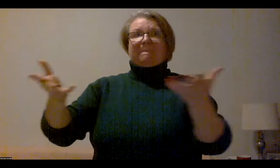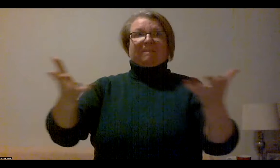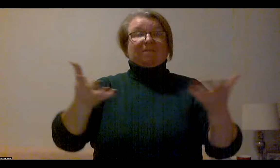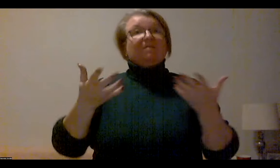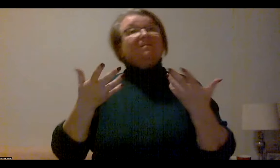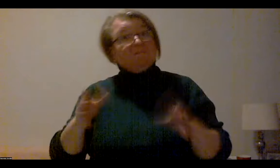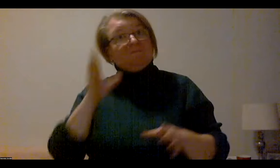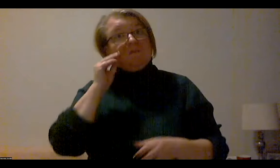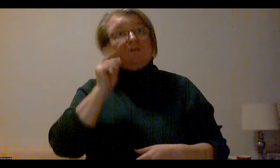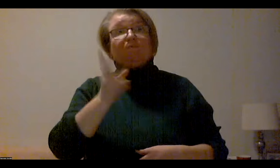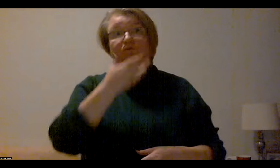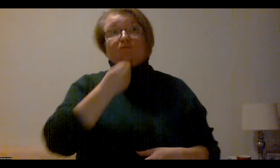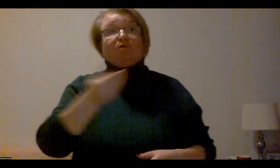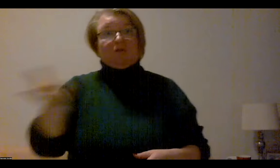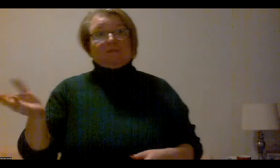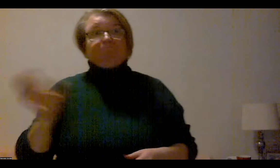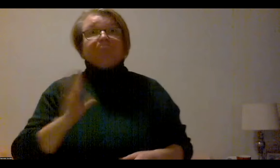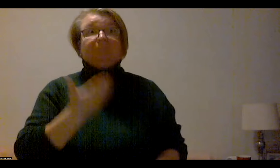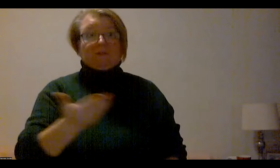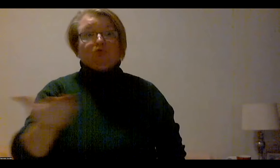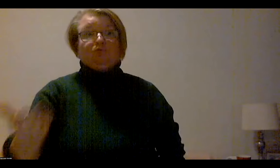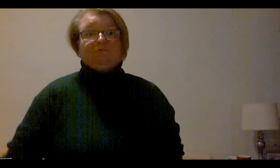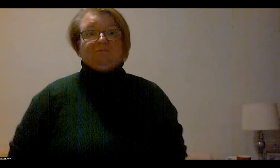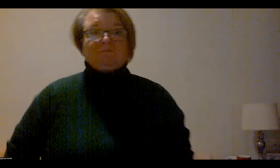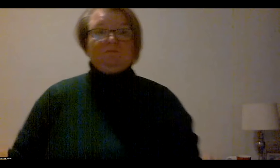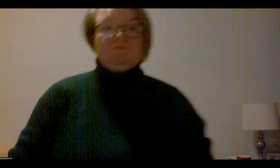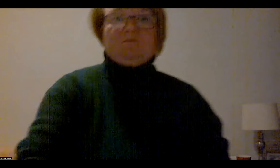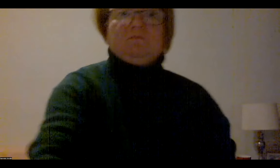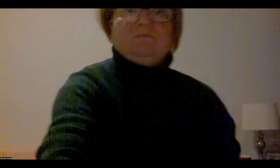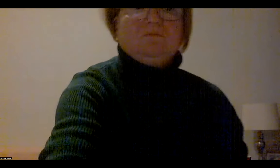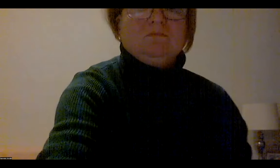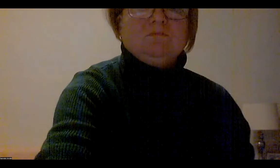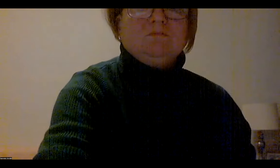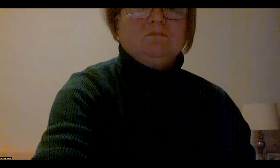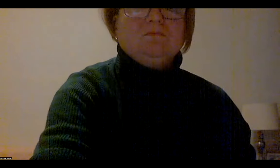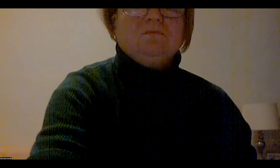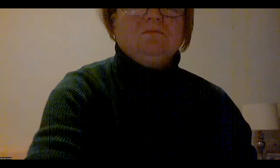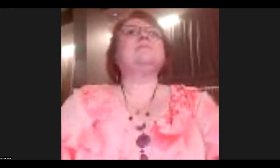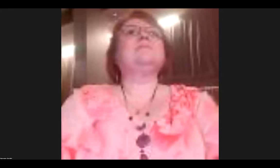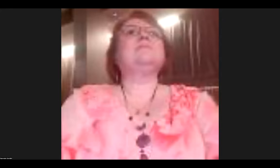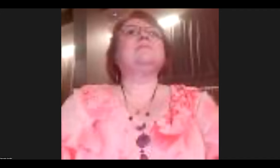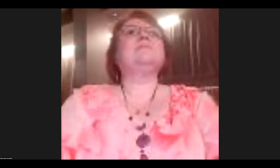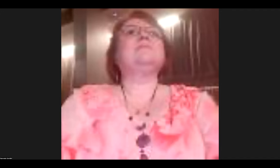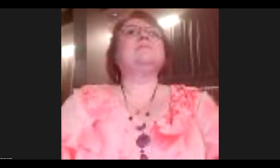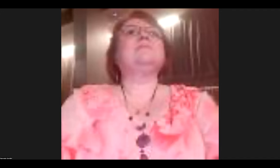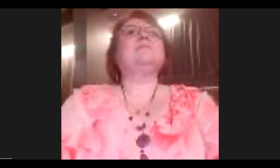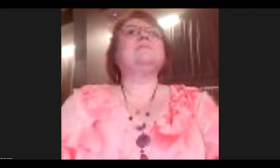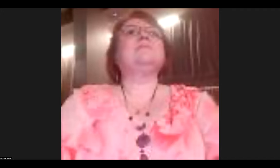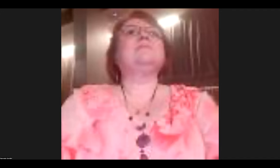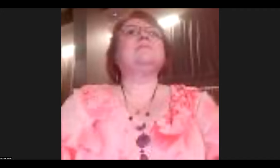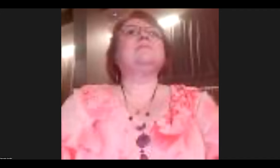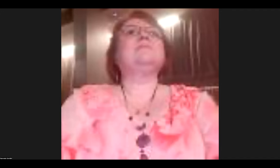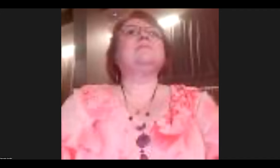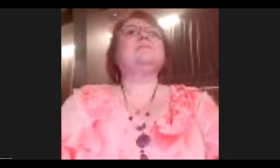tuntuu, että näitä rajoituksia tulee niin kuin eri keinojakin yrittäessä vanhemmille, mutta myös nuorille. Kiitoksia.